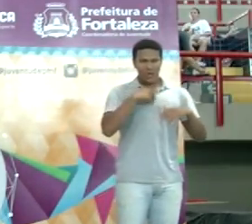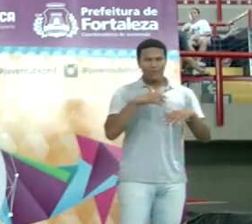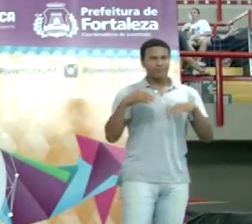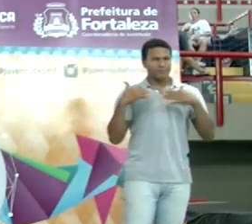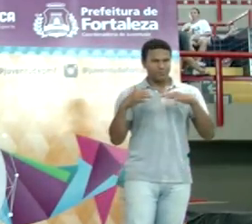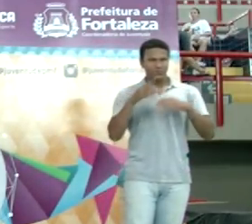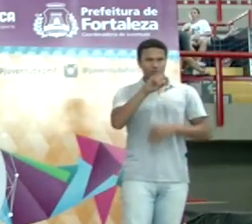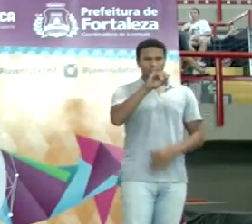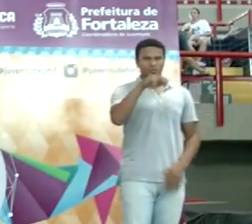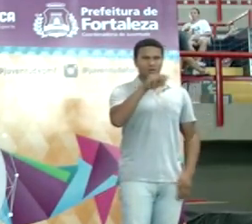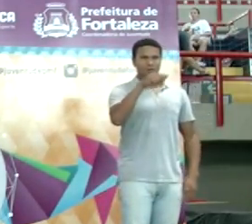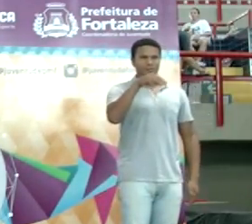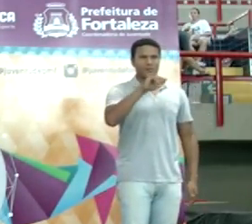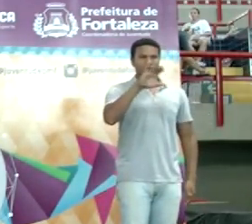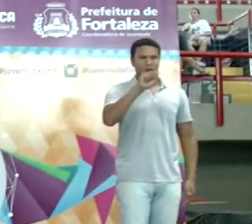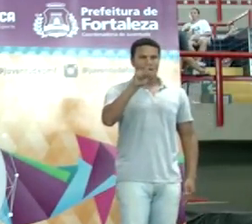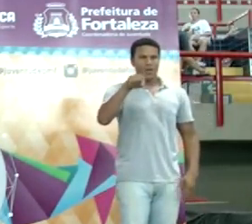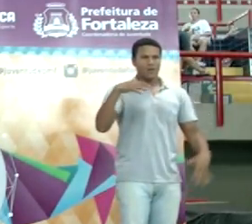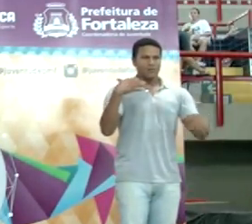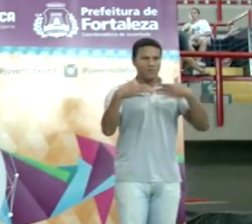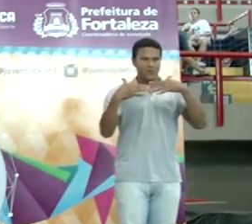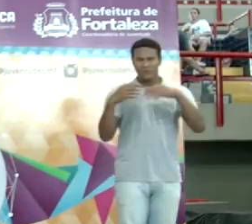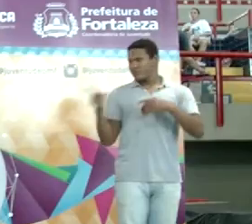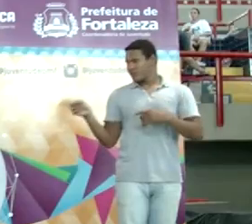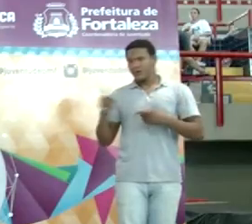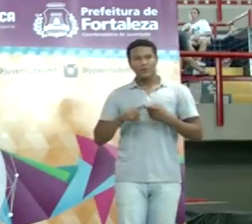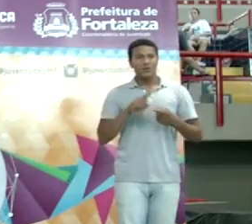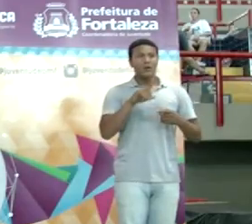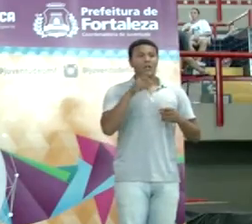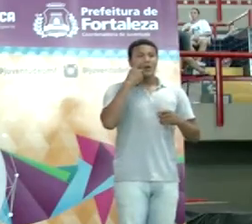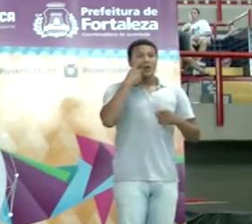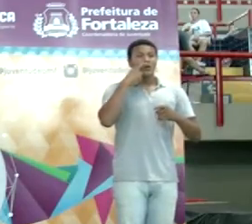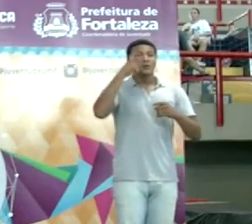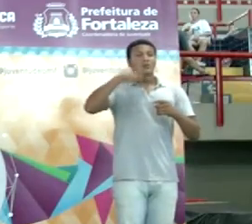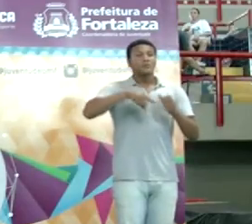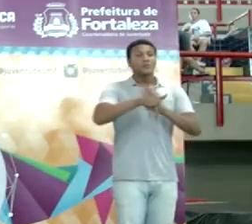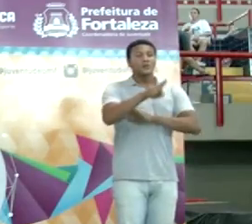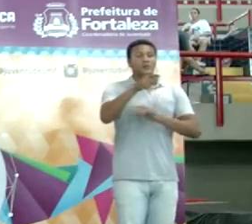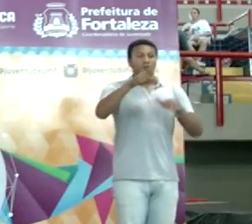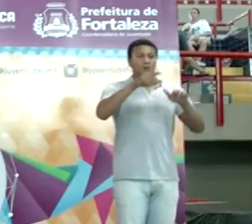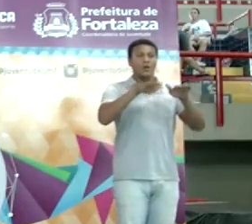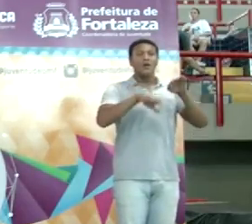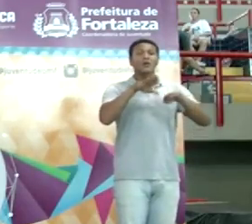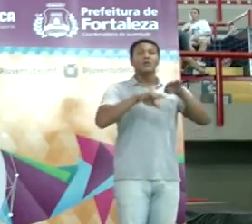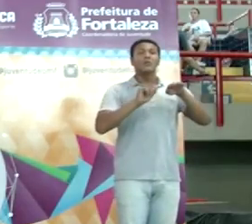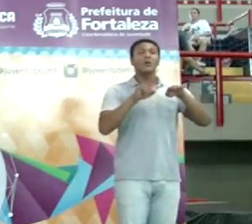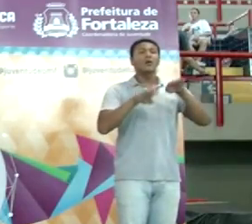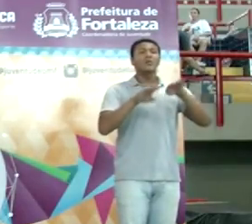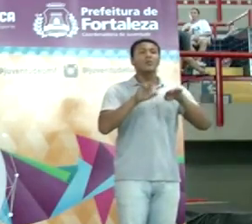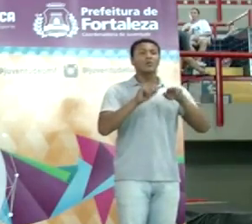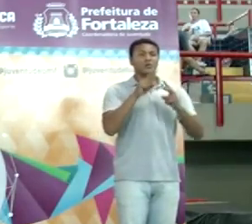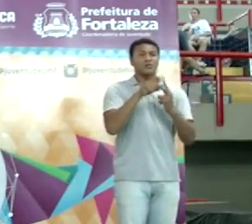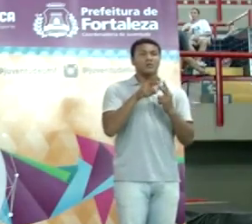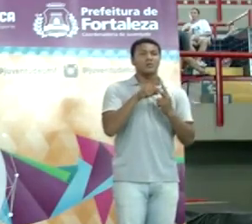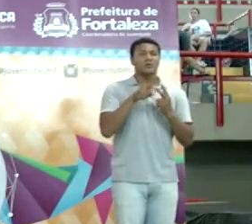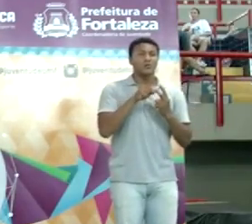ou não? Certo? Vamos lá. O que é o equilíbrio? Que é o equilíbrio, é quando o corpo está em